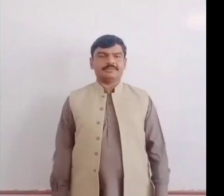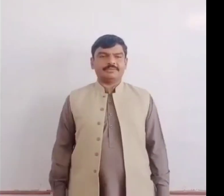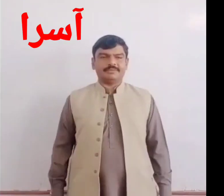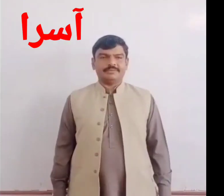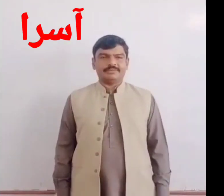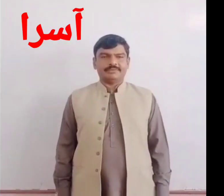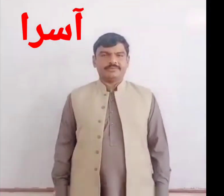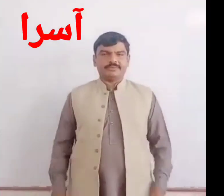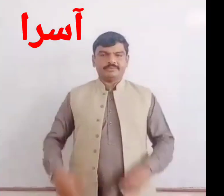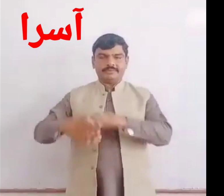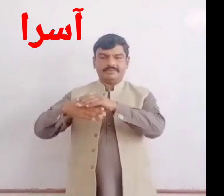आसरा,